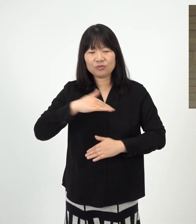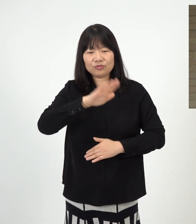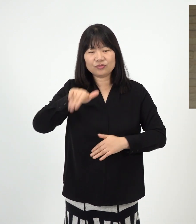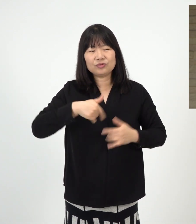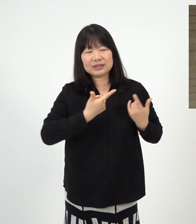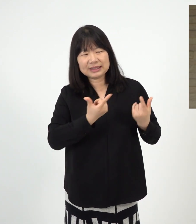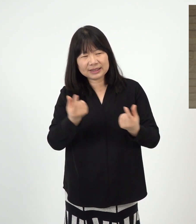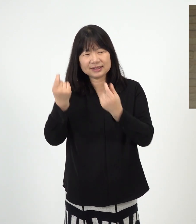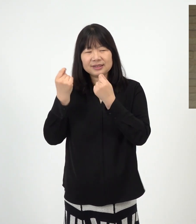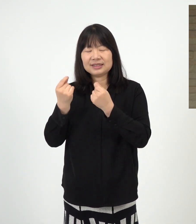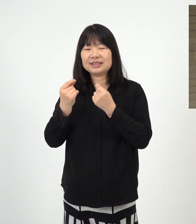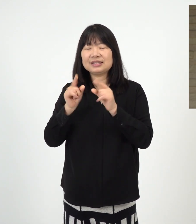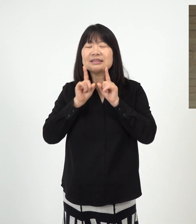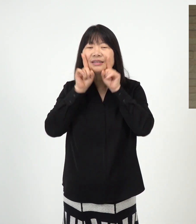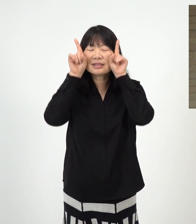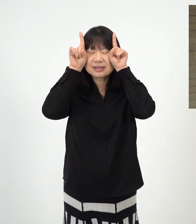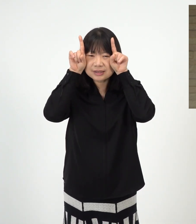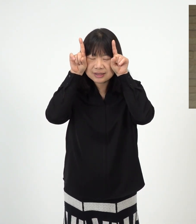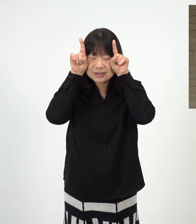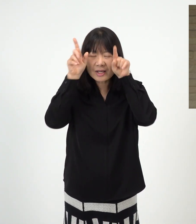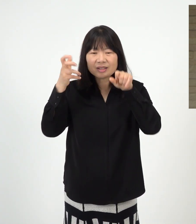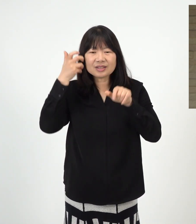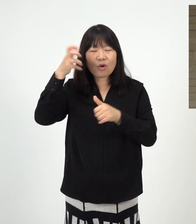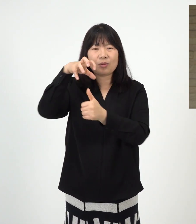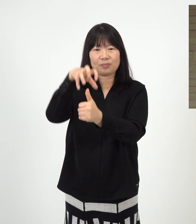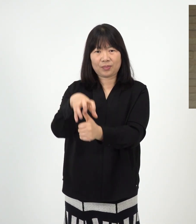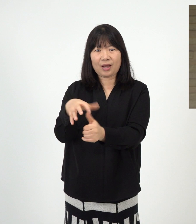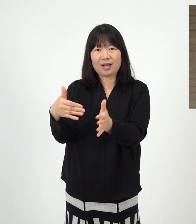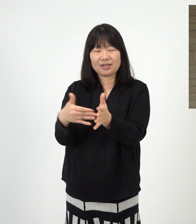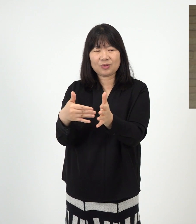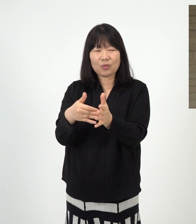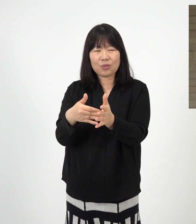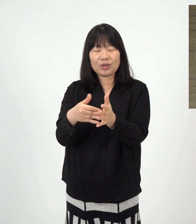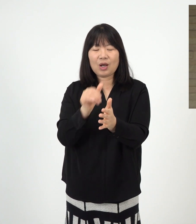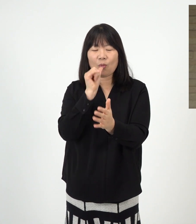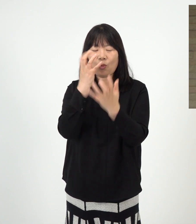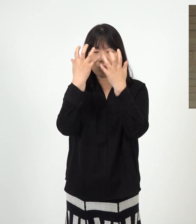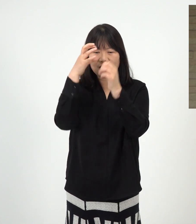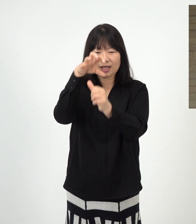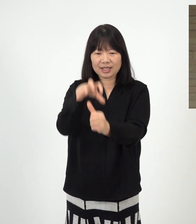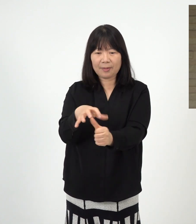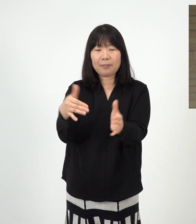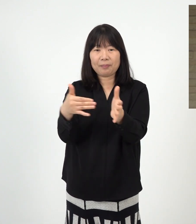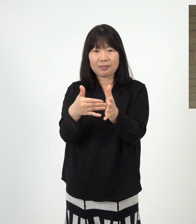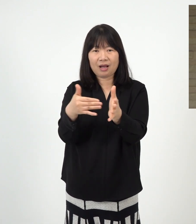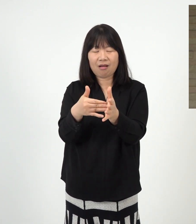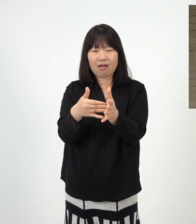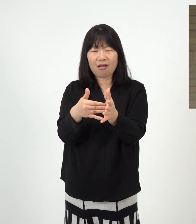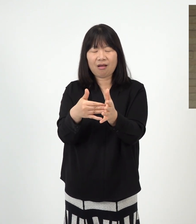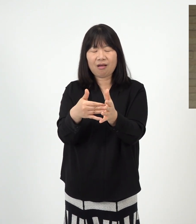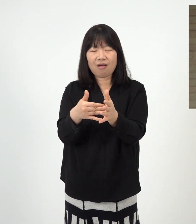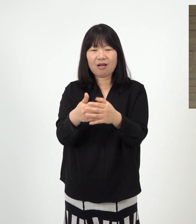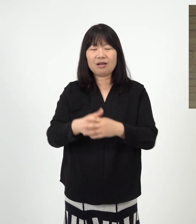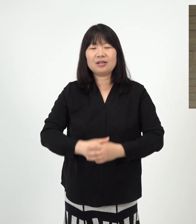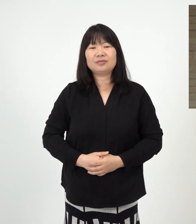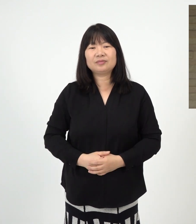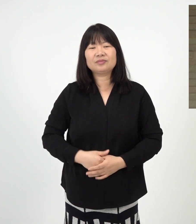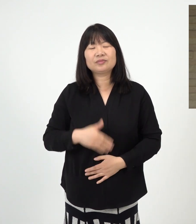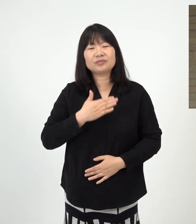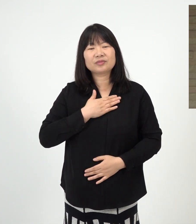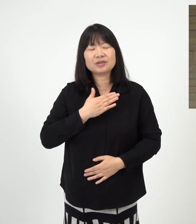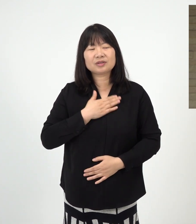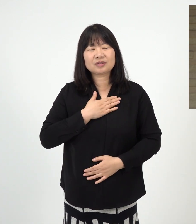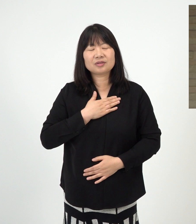다 지옥의 영에 붙들리고 옥에 갇혔던 존재들이거든요. 여기 어느 항목 하나